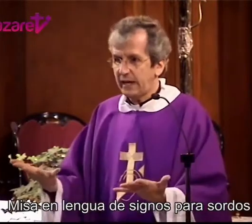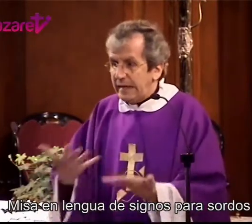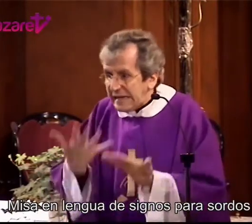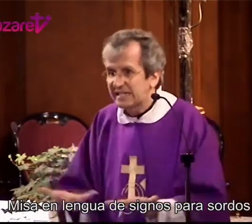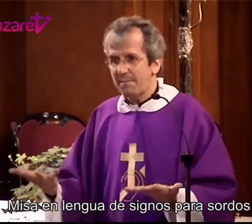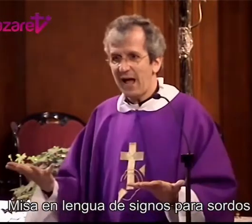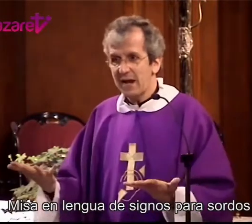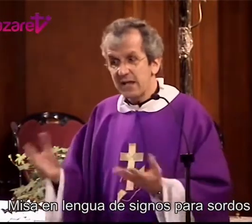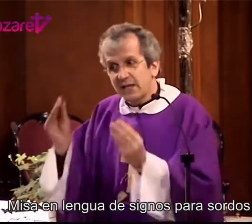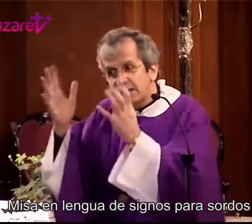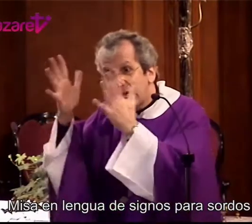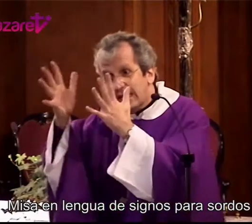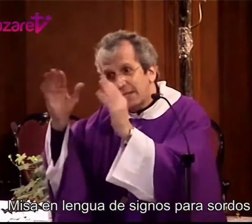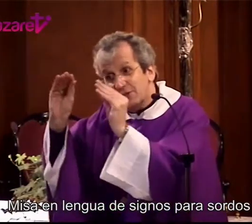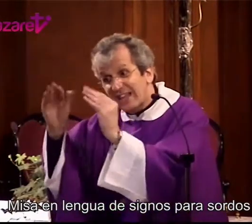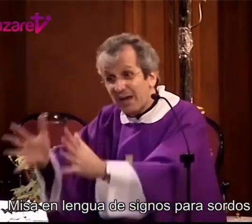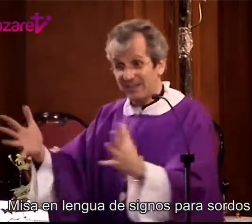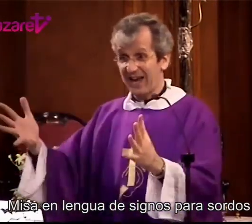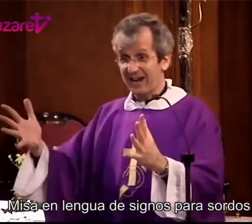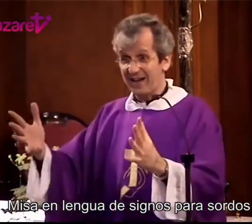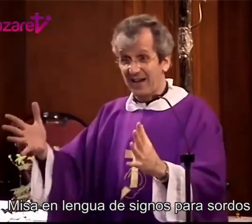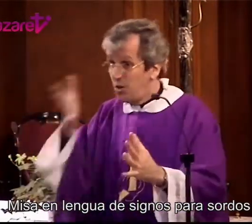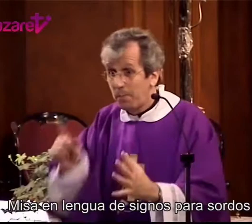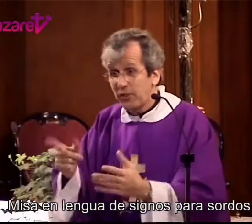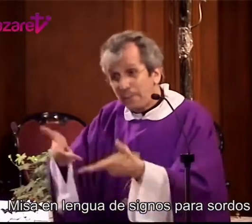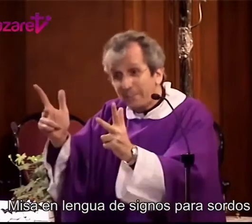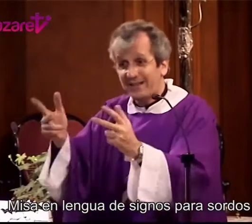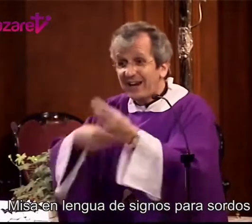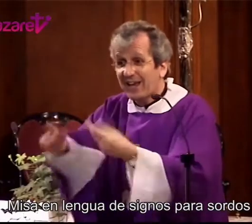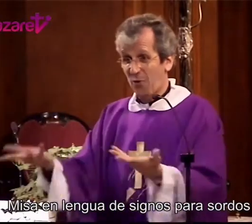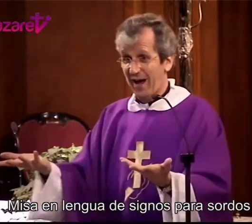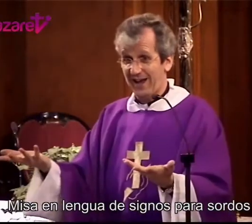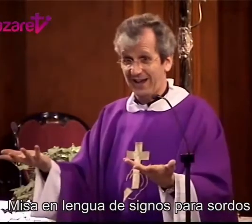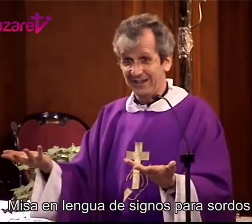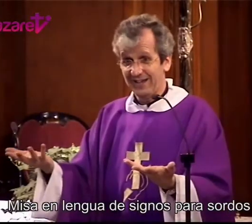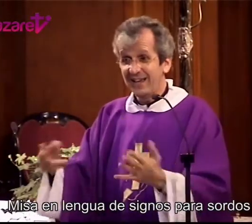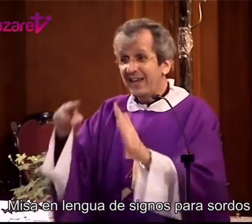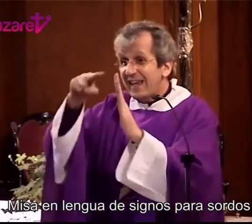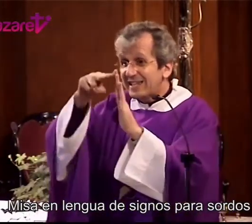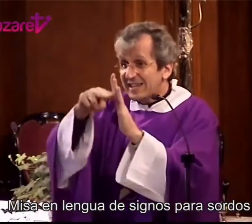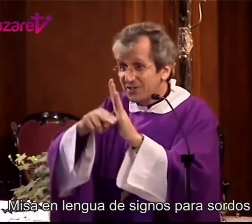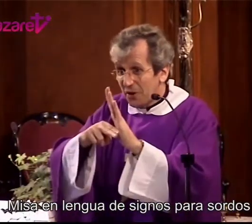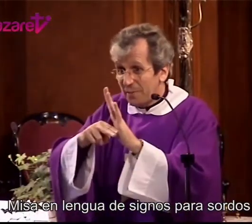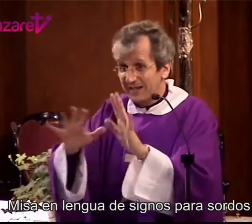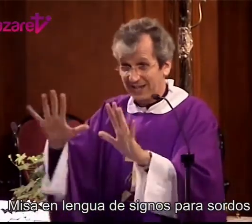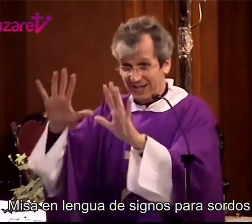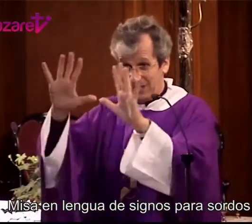que está mal. Y dices, esta persona hay que avisarla, no puedo permitirle que lo haga. Esas normas, que son los